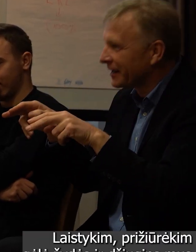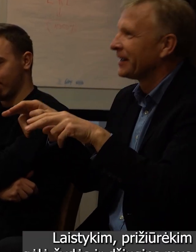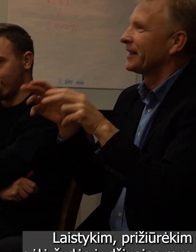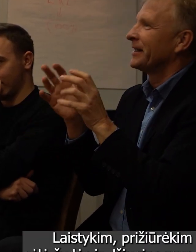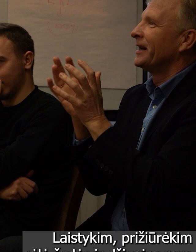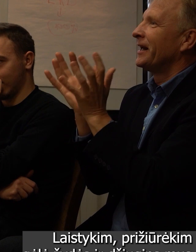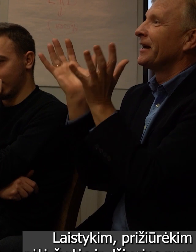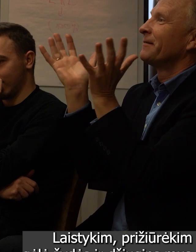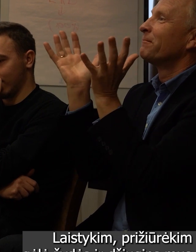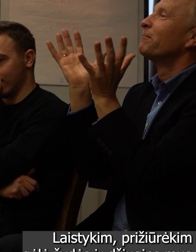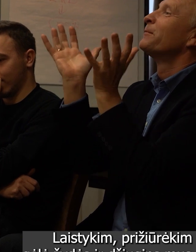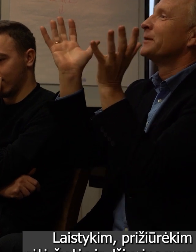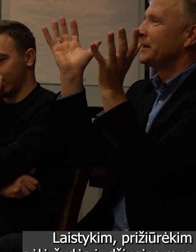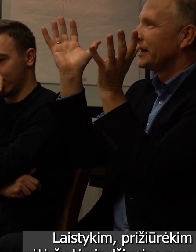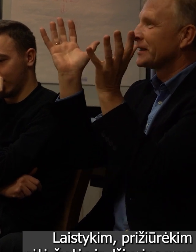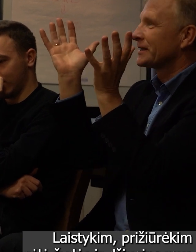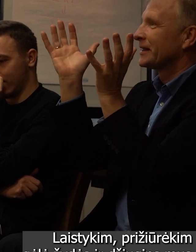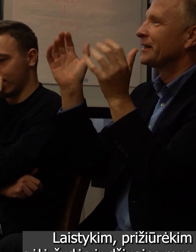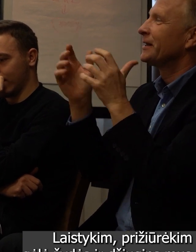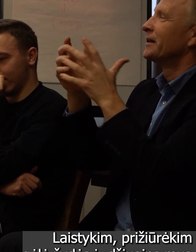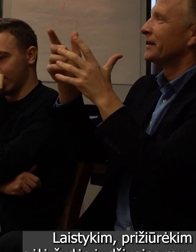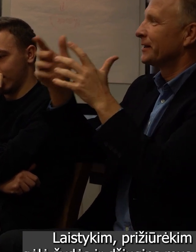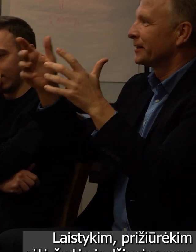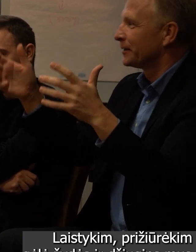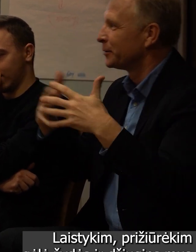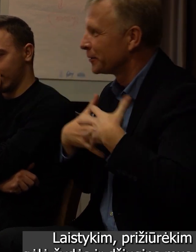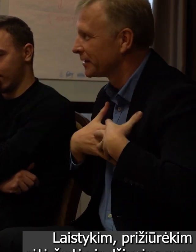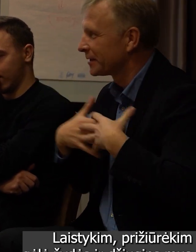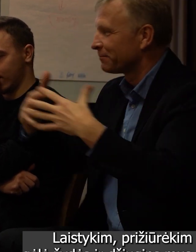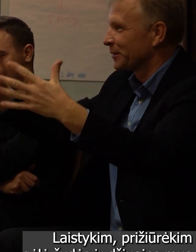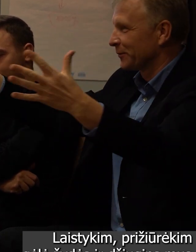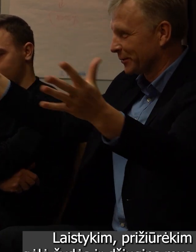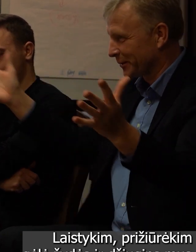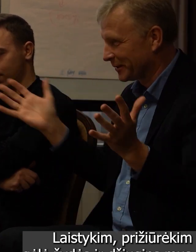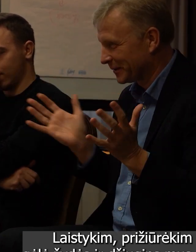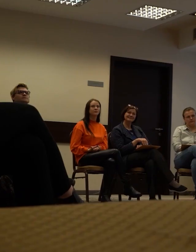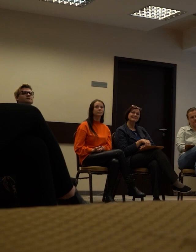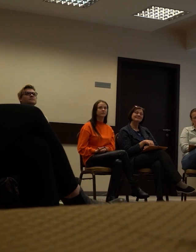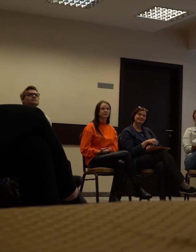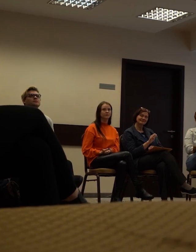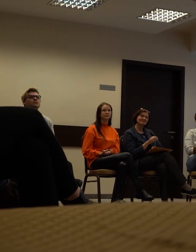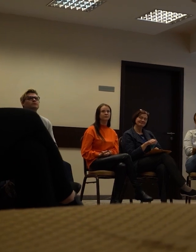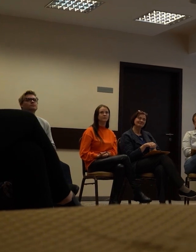prižiūrėkim, gėlėje žydės ir džiugins mūsų visus.